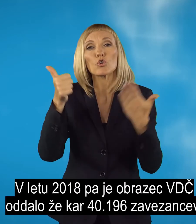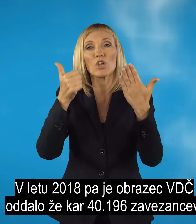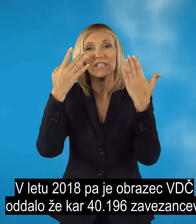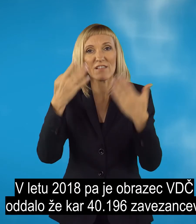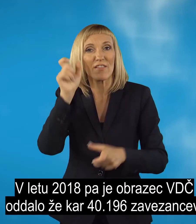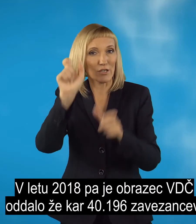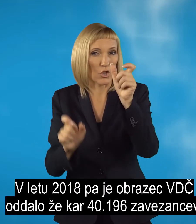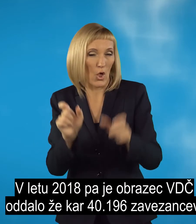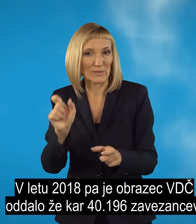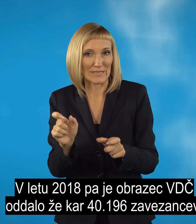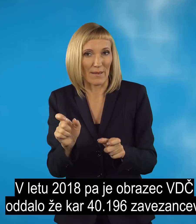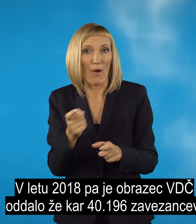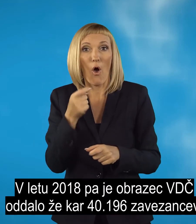40.196 zavezancev, od tega